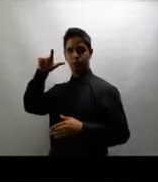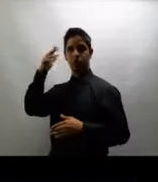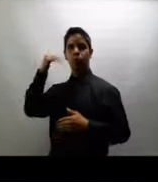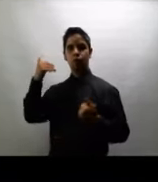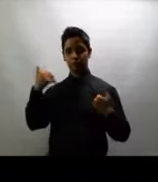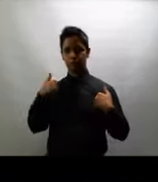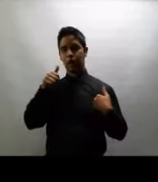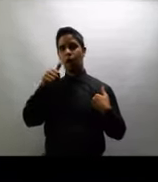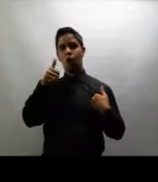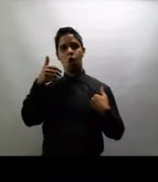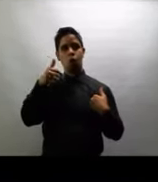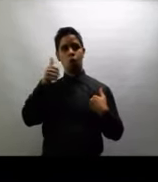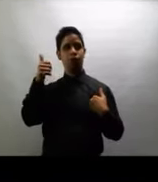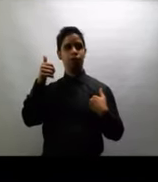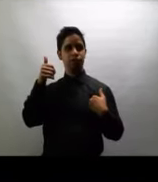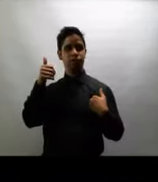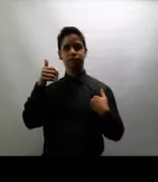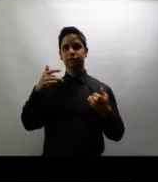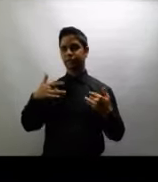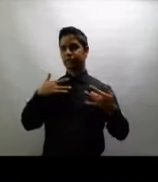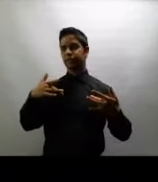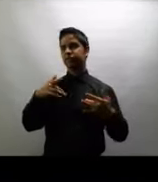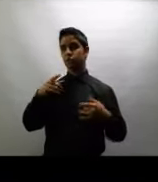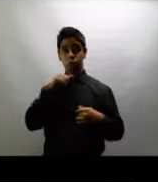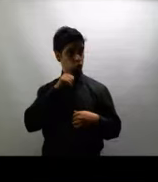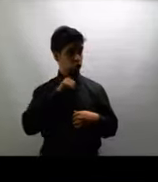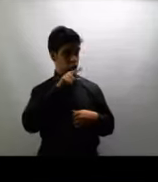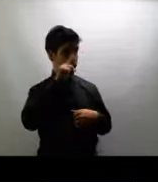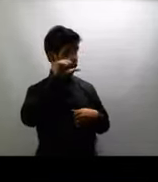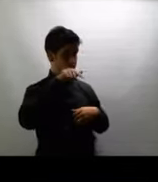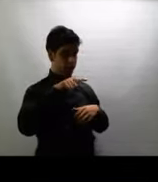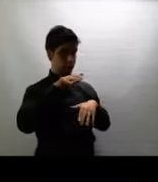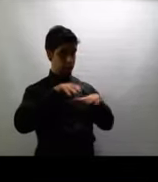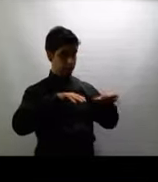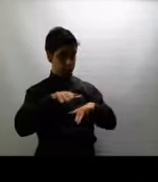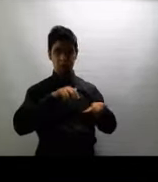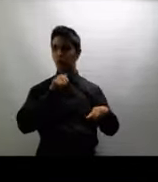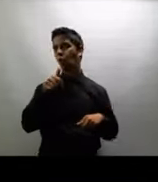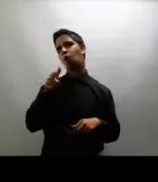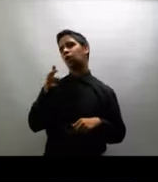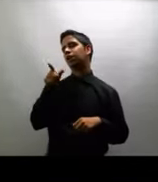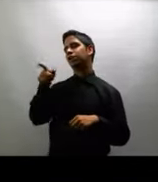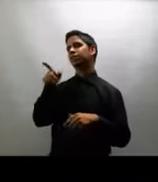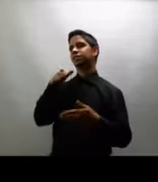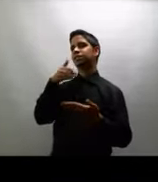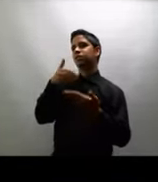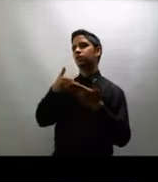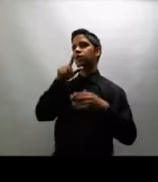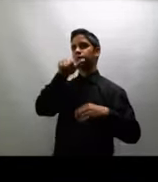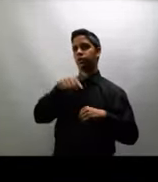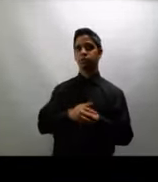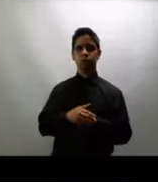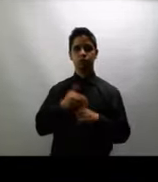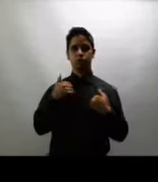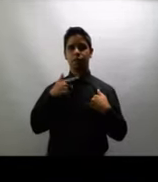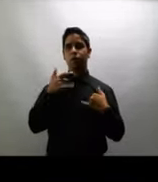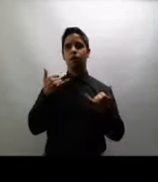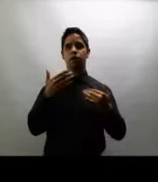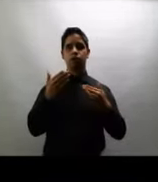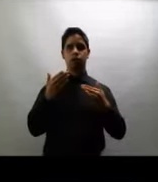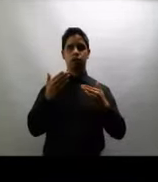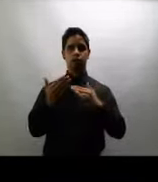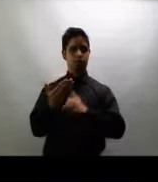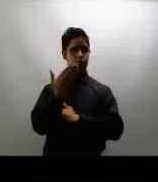vergüenza. Tenía ¿tú no saliste a caminar? No. Bueno, porque no, él no caminó. Él llegó después. Yo doy catequesis y estaba en la mañana